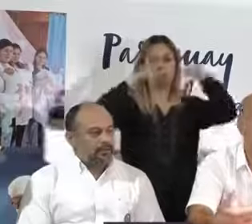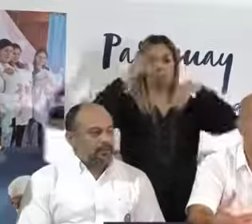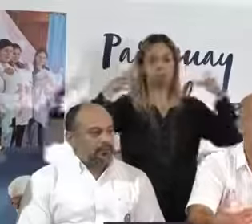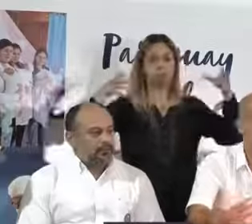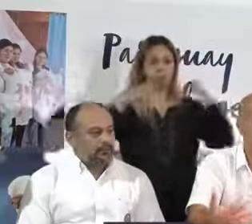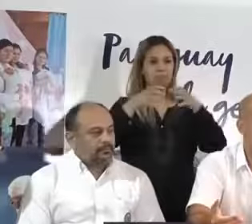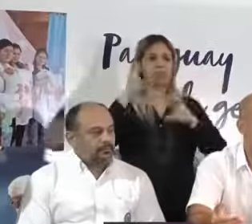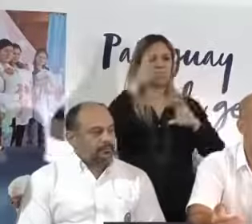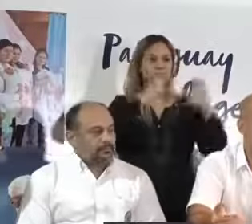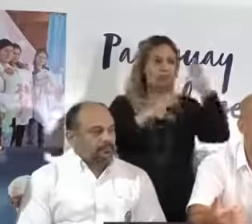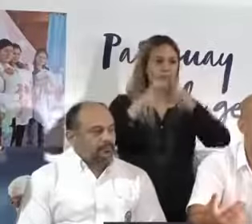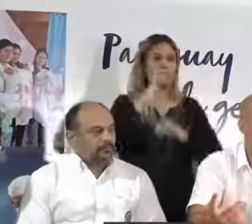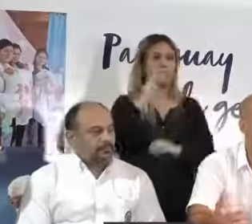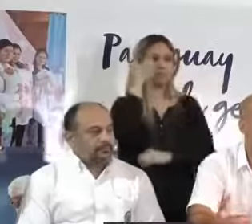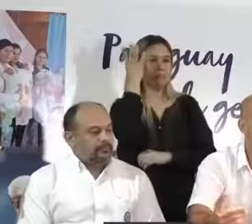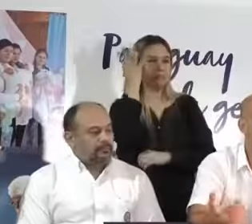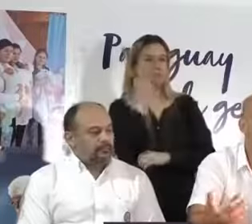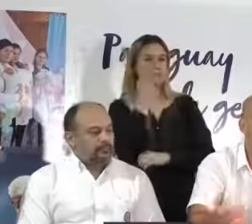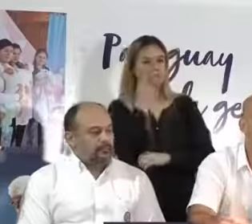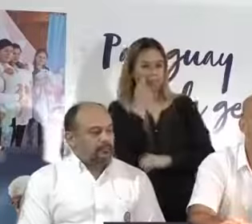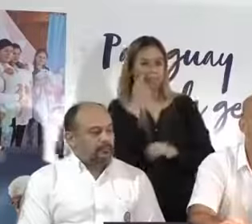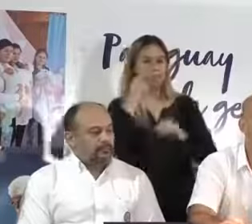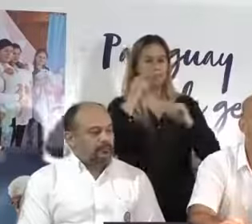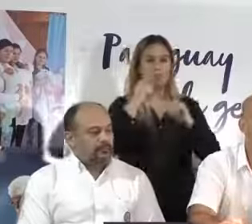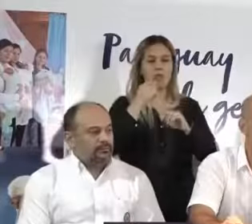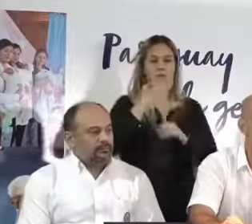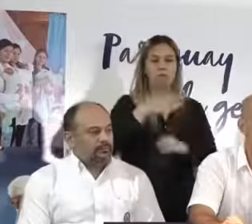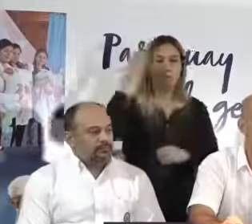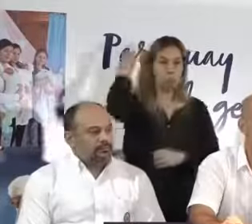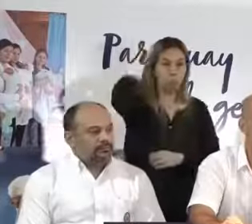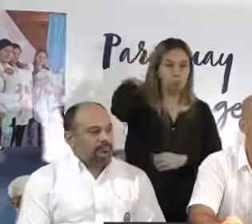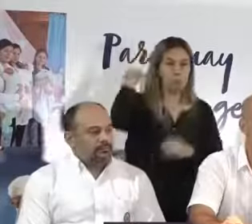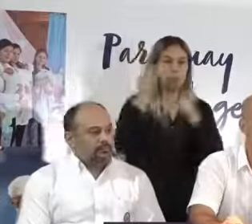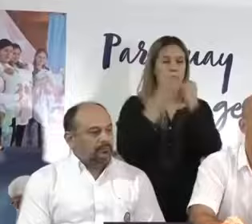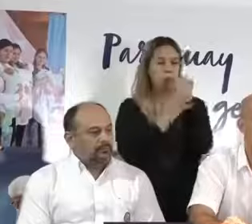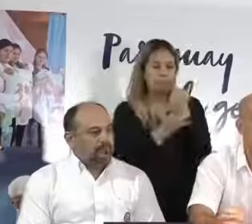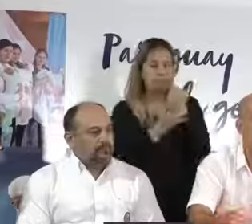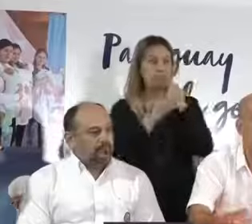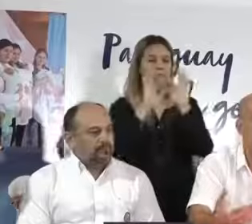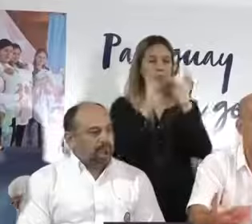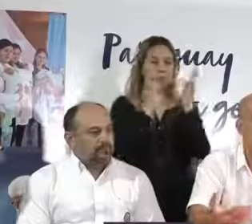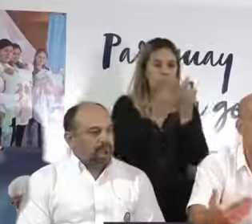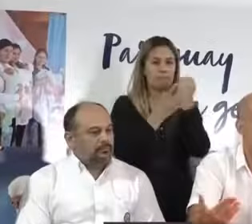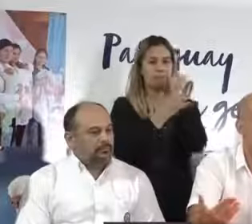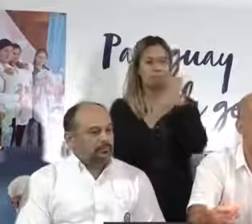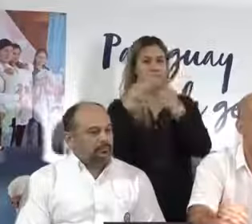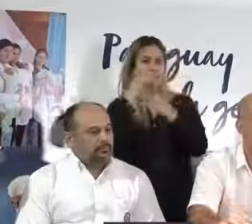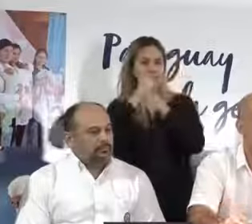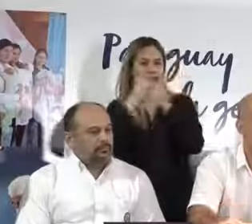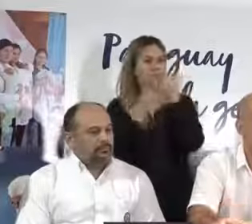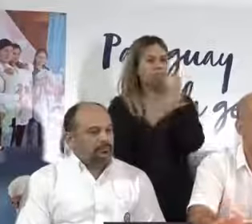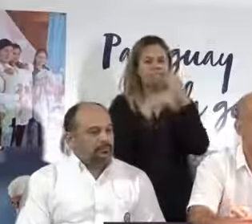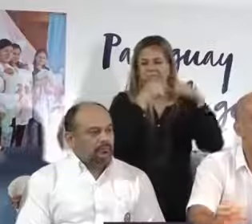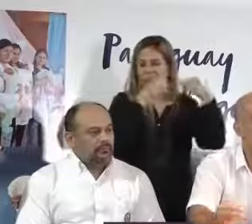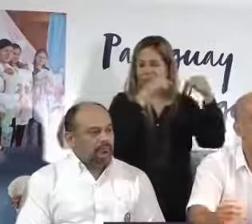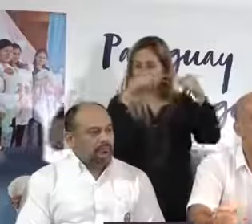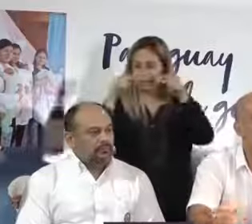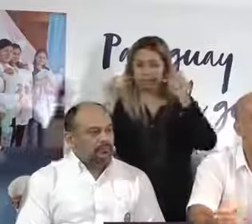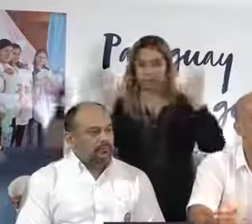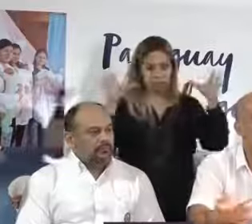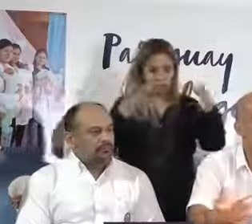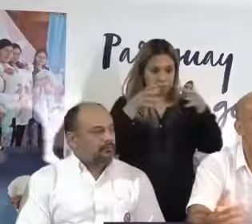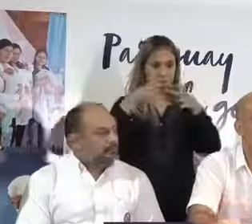como infectología, neumología, pediatría, medicina interna, medicina familiar, medicina laboral, entre otras, y junto